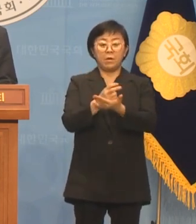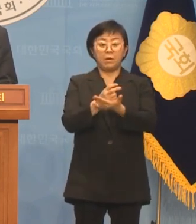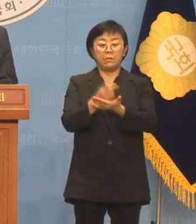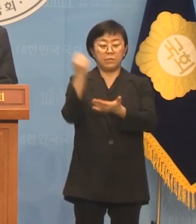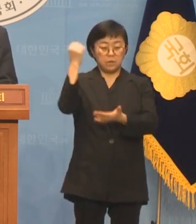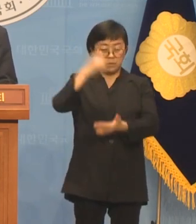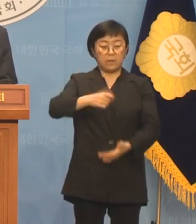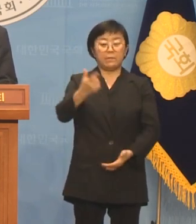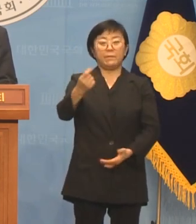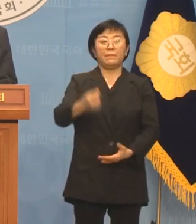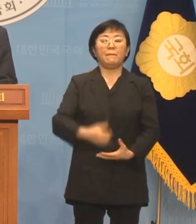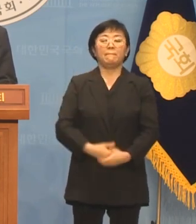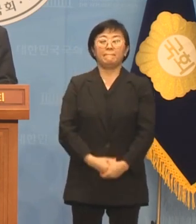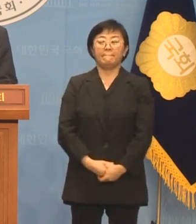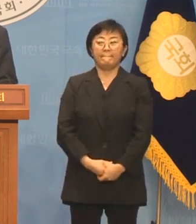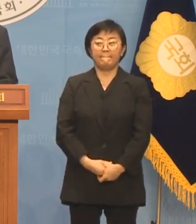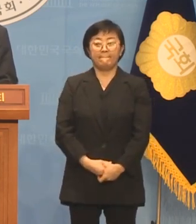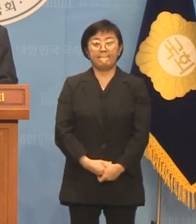소지가 큽니다.